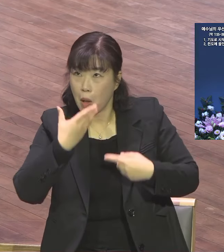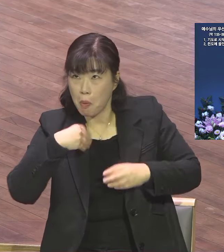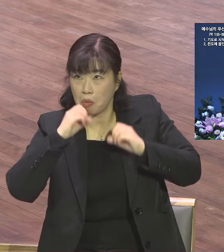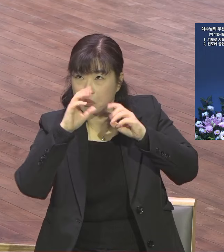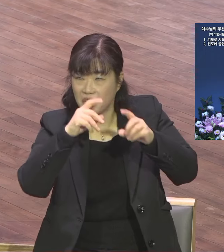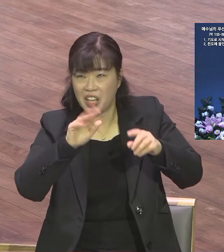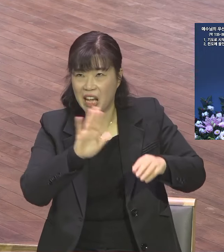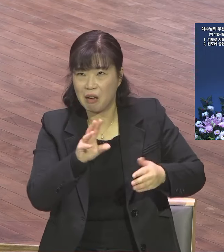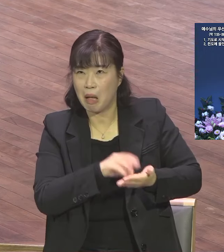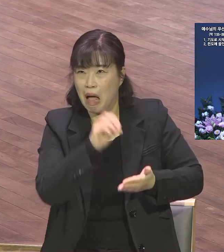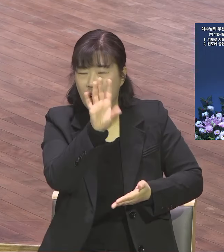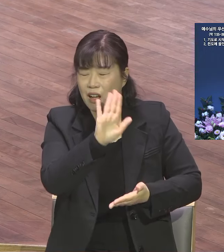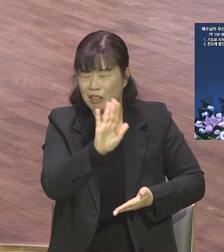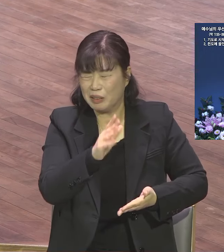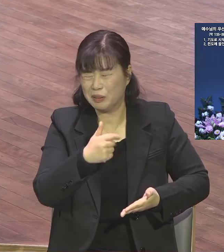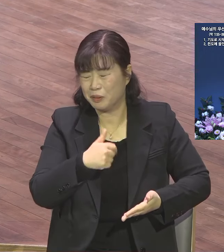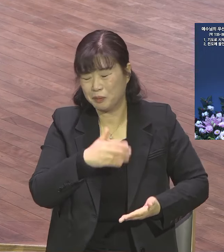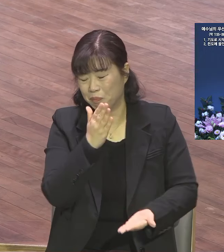복음 전하지 않도록